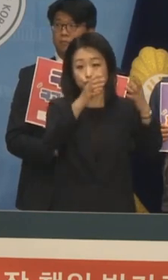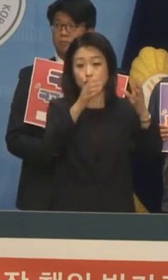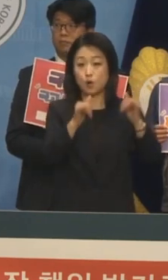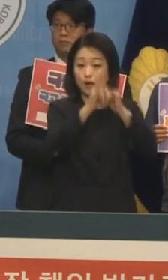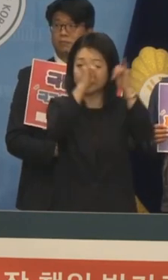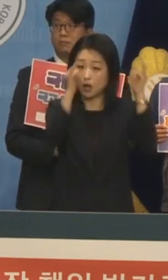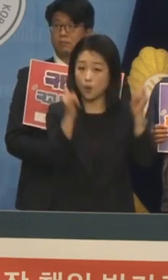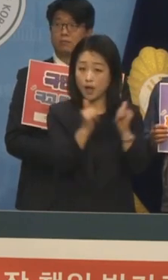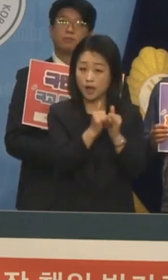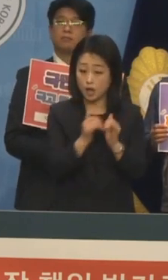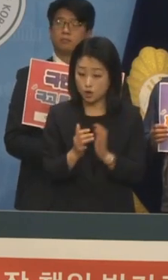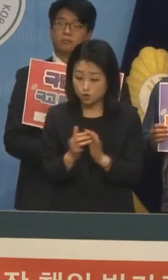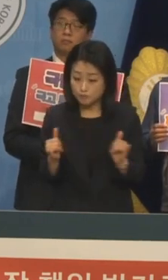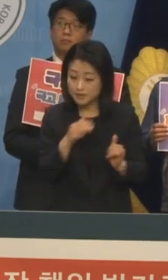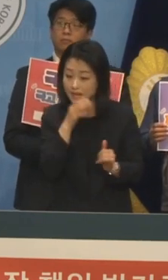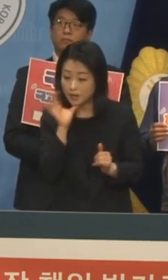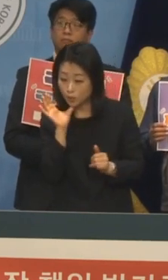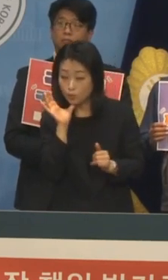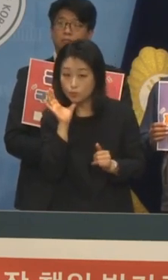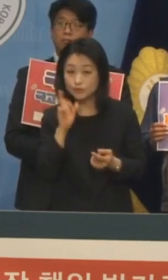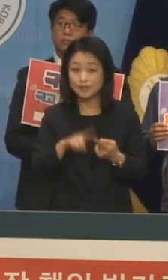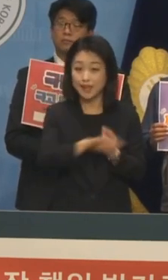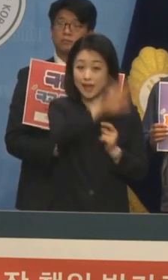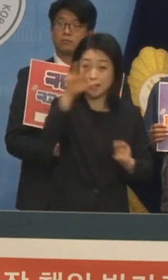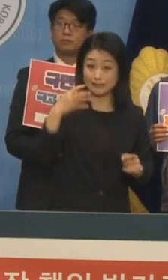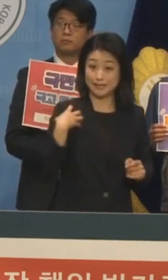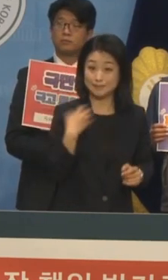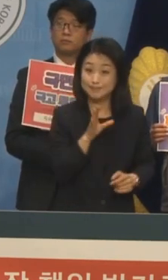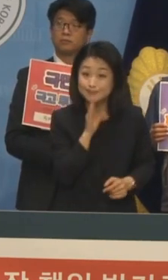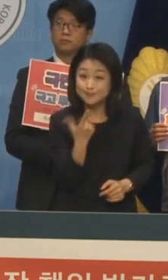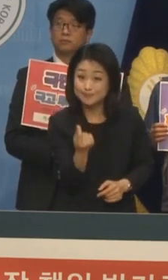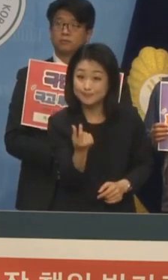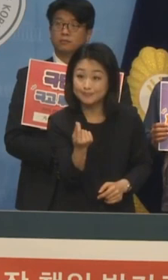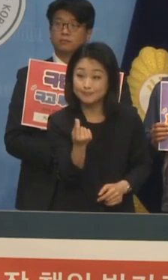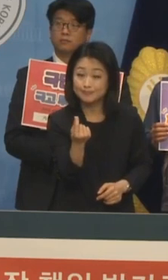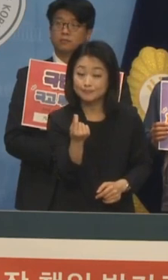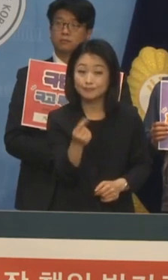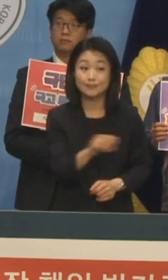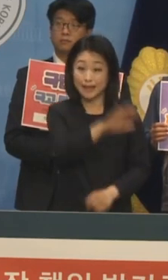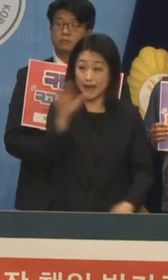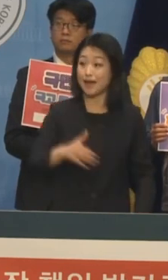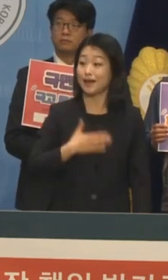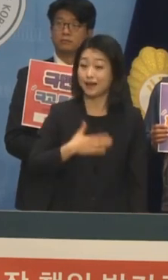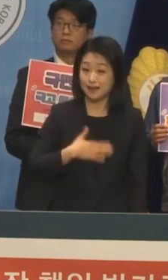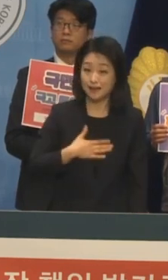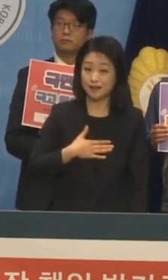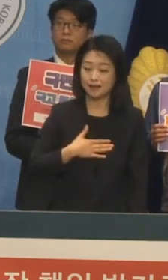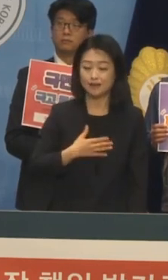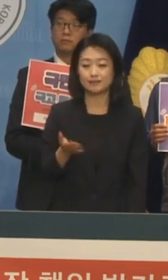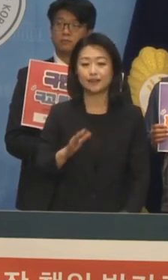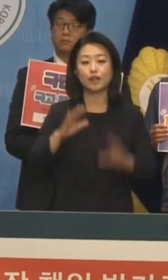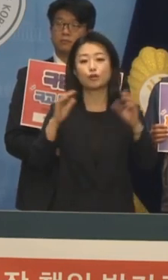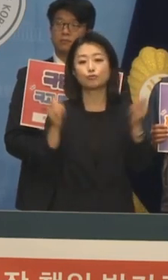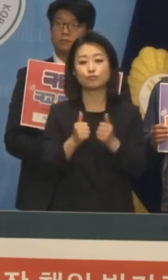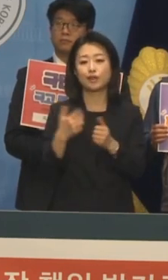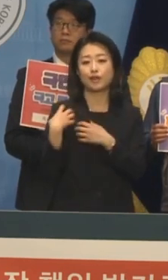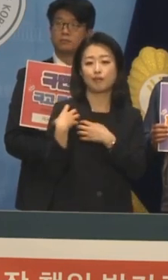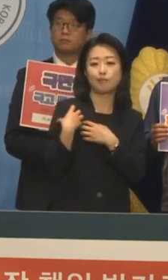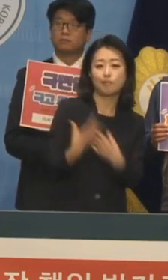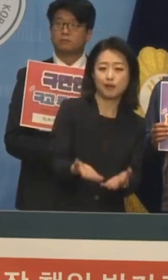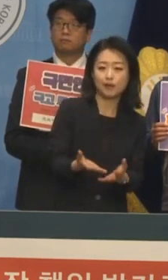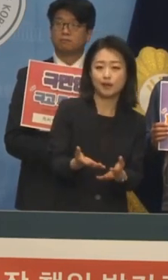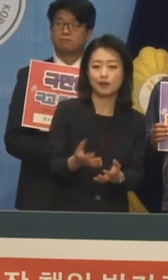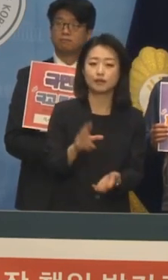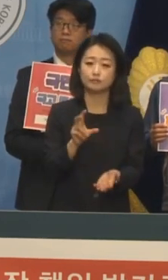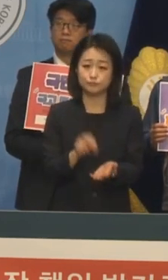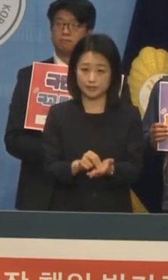사회가 국민의 노후를 책임져야 한다는 간단한 사실을 모두 알고 있음에도 국회는 그 책무를 저버리고